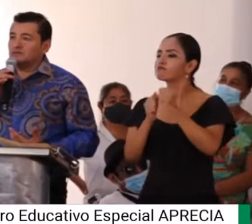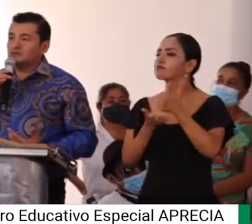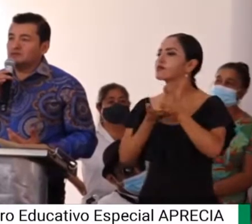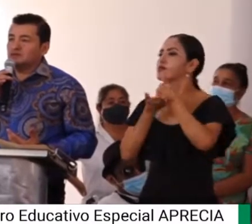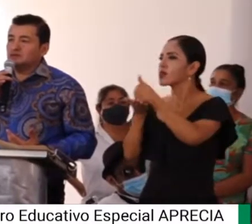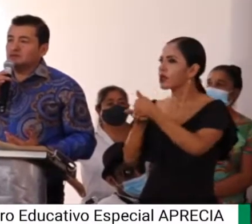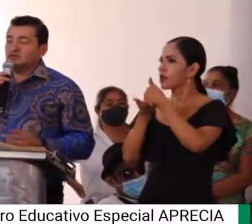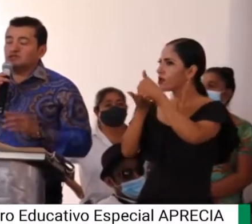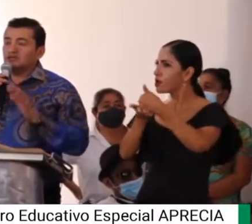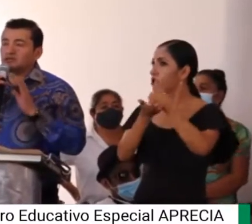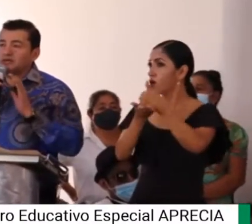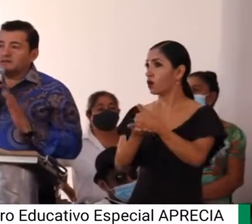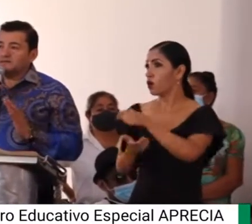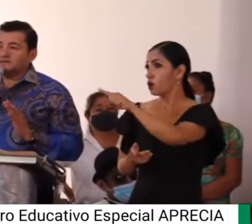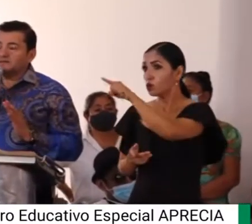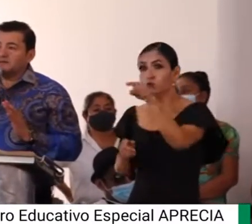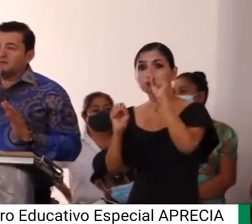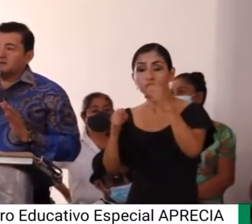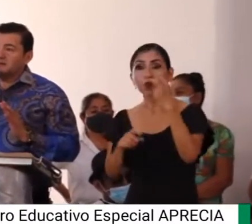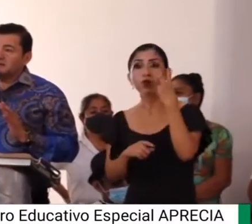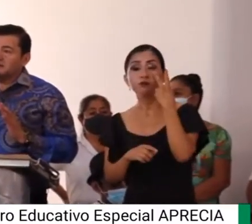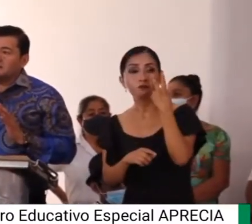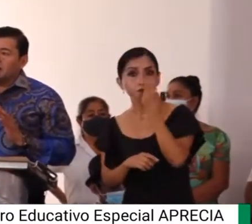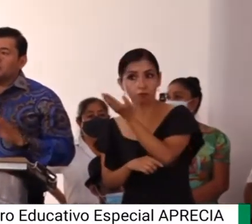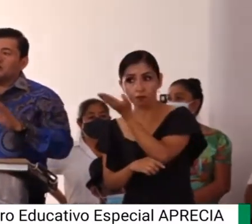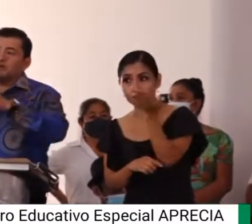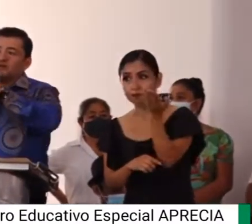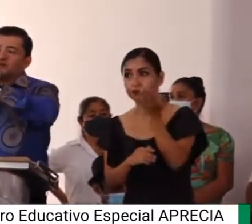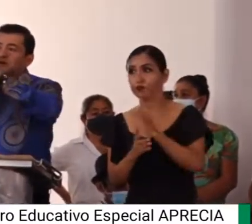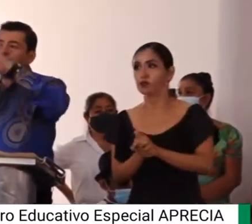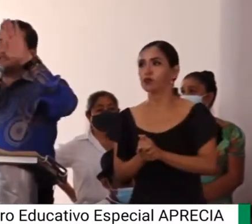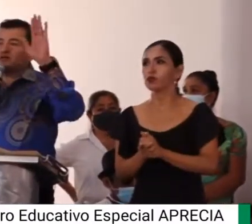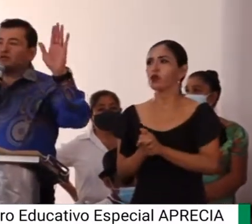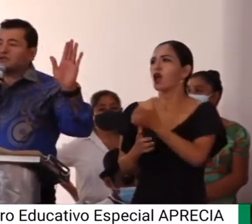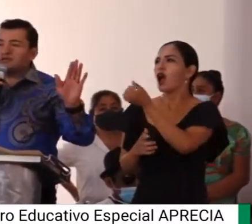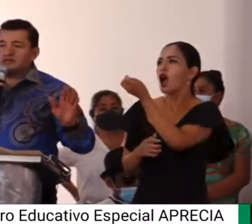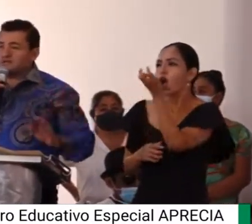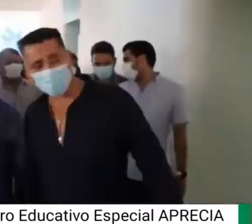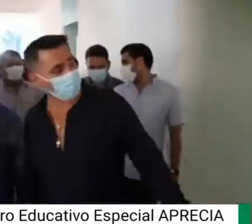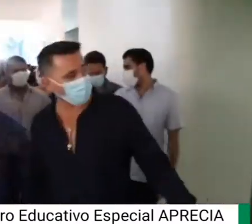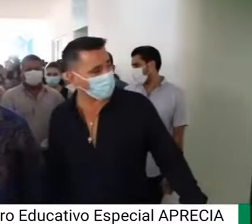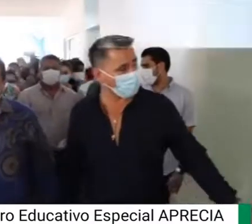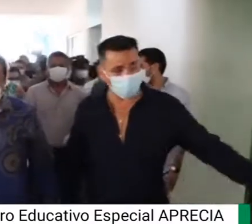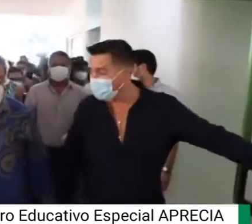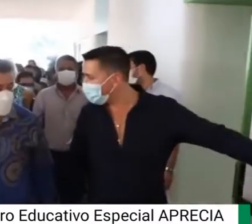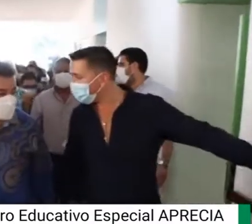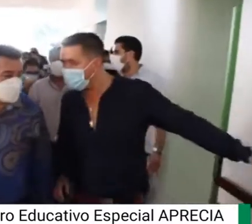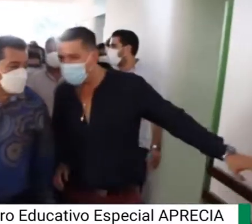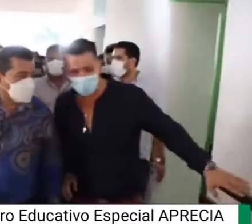ayudando. Si ustedes ven, aunque los medios a veces no publican,